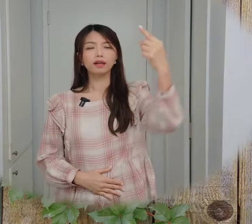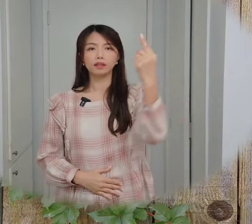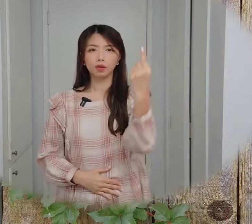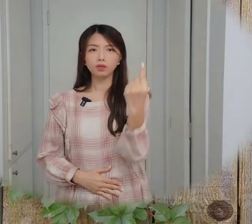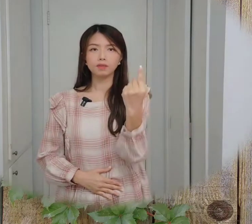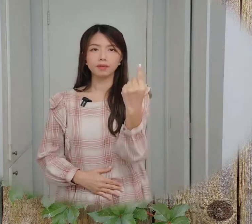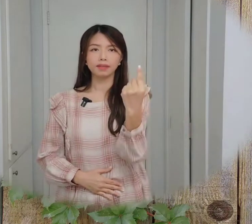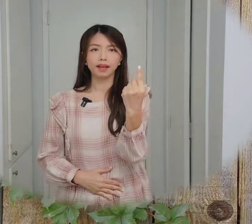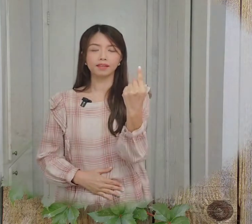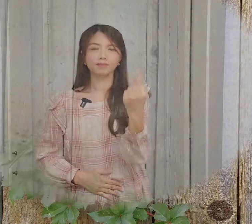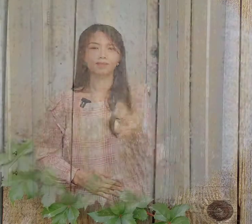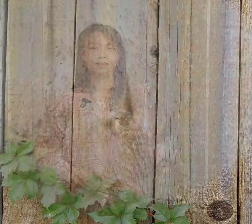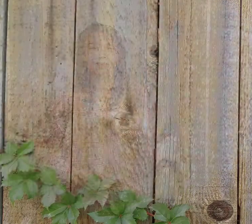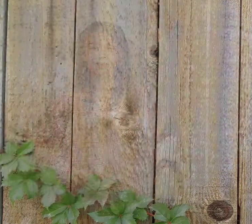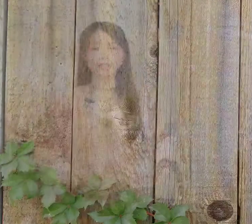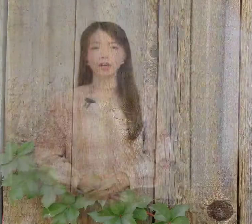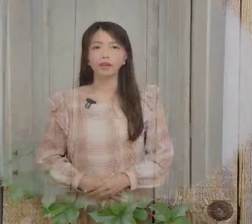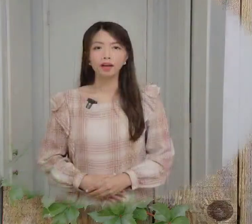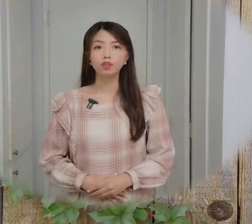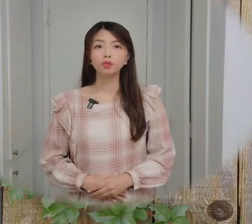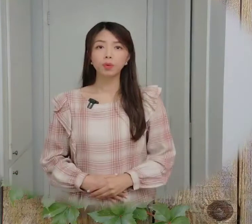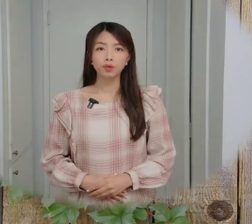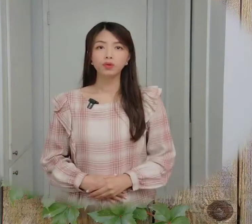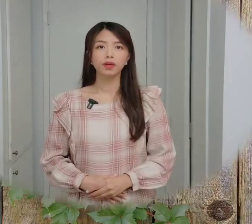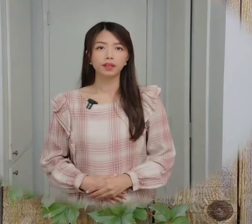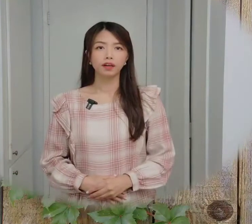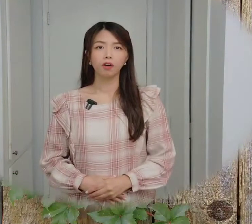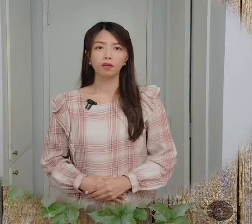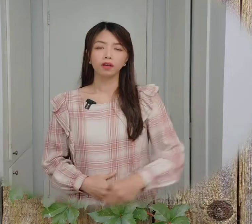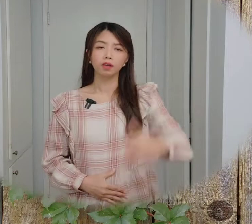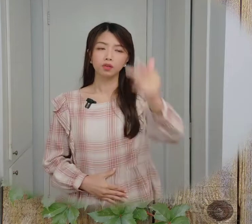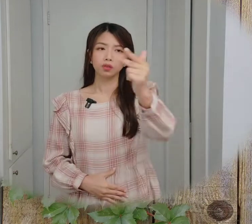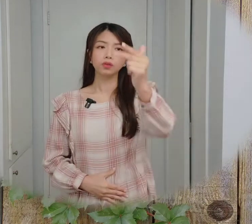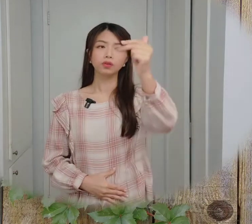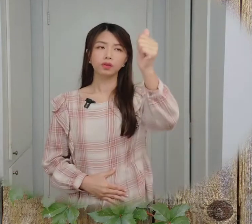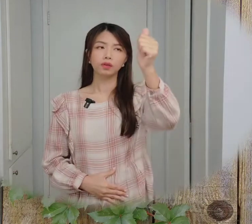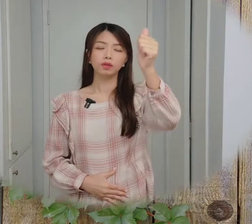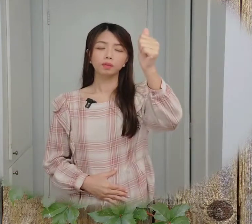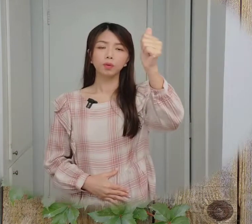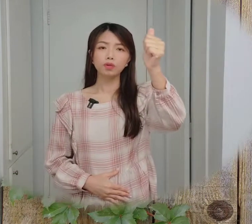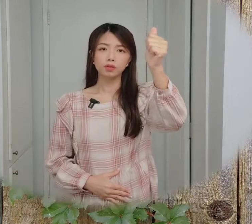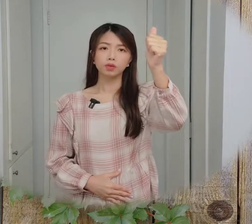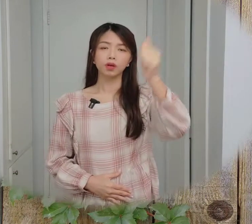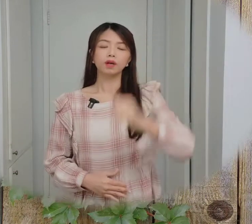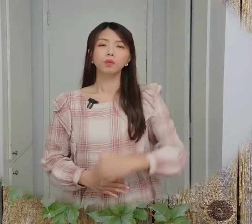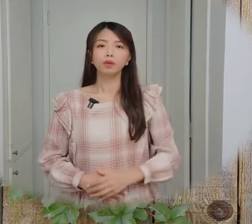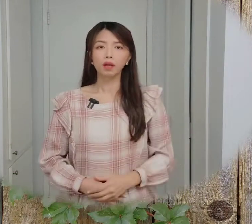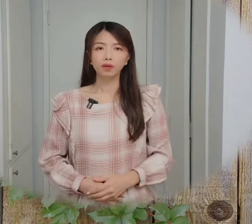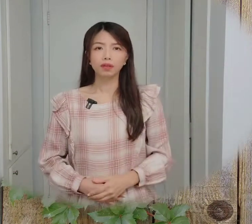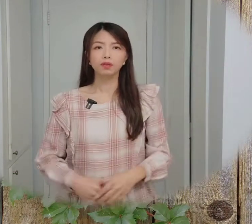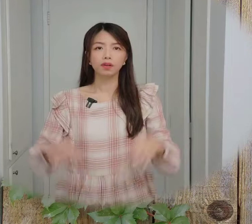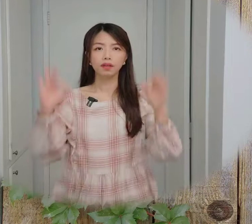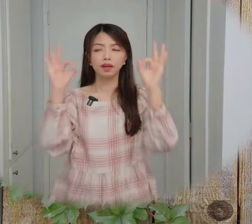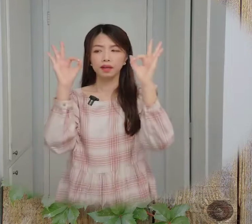지와 그대로 해주시면 됩니다. 다시 일어나 주 볼 수 있는 것, 주 볼 수,